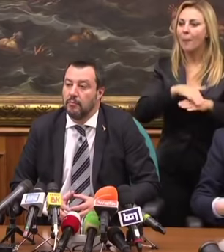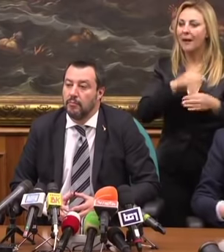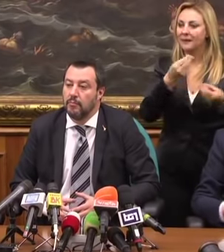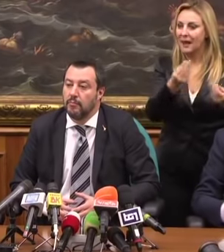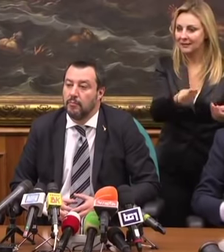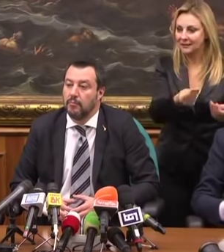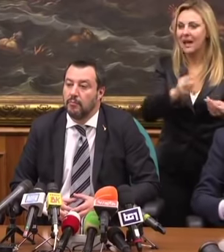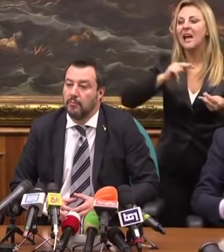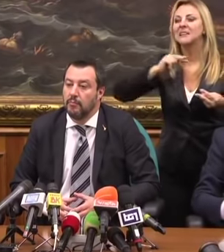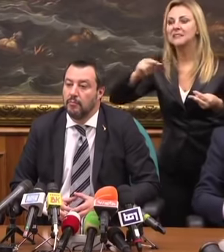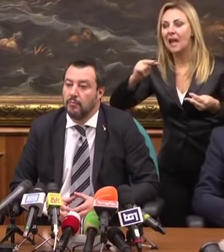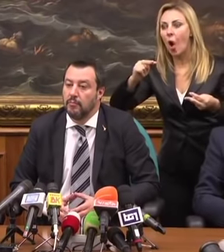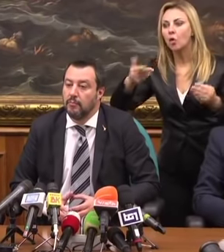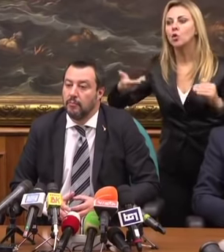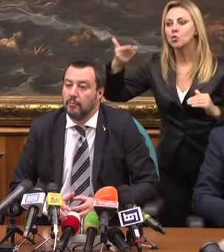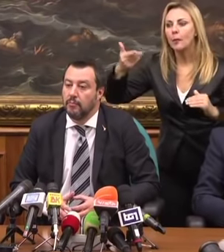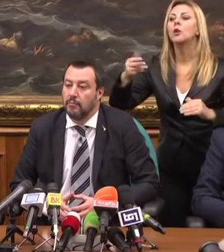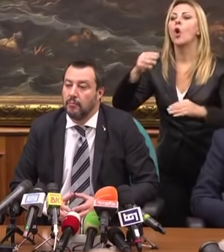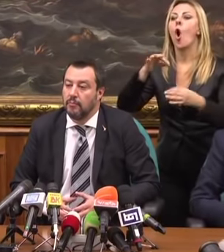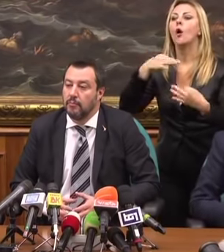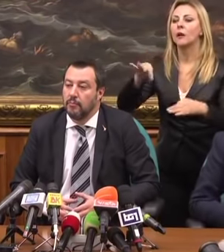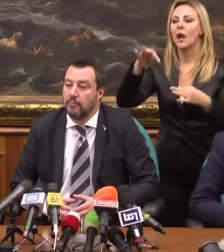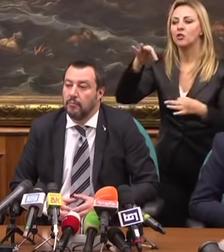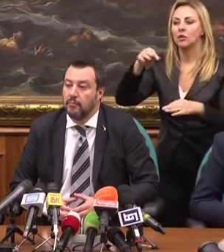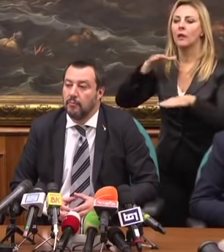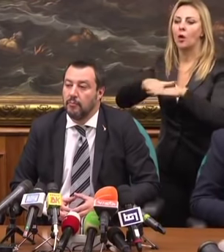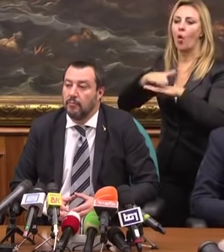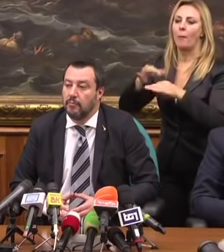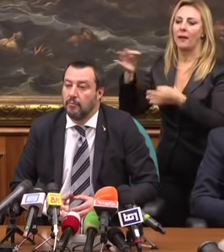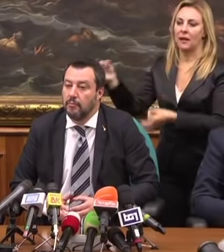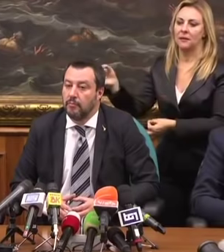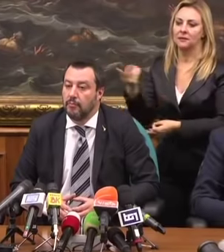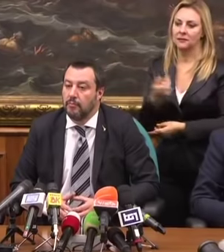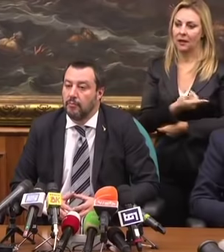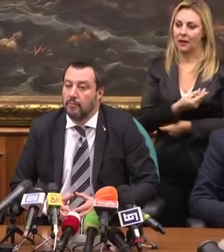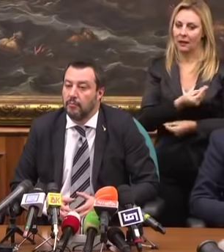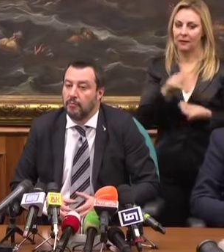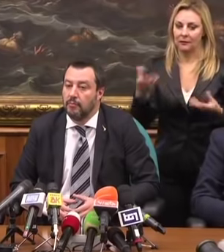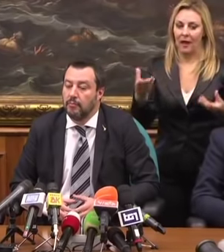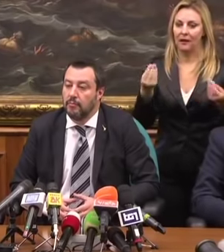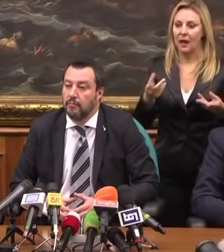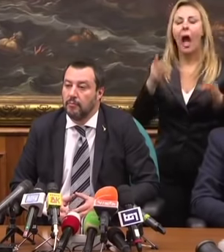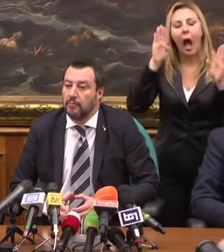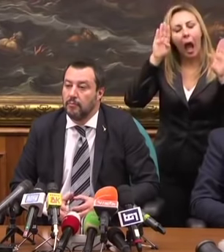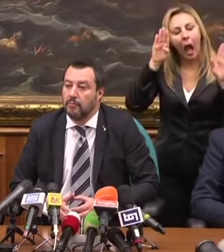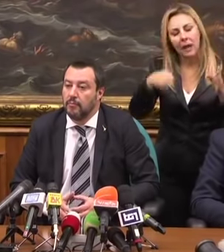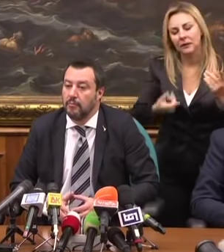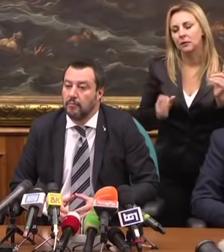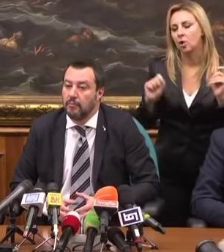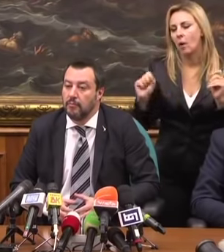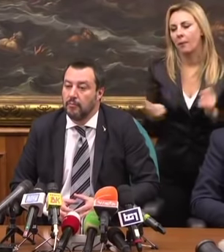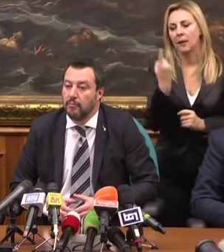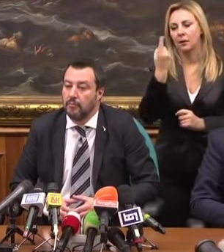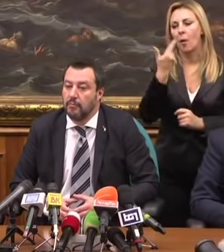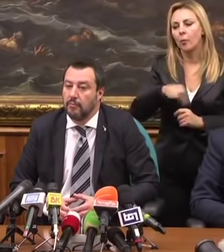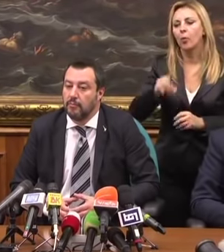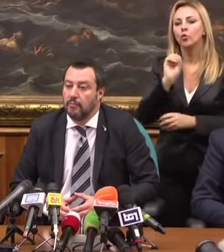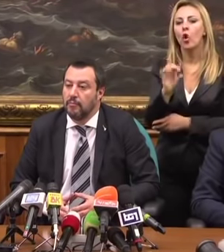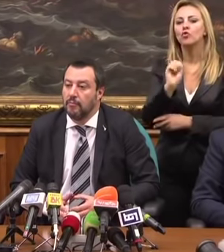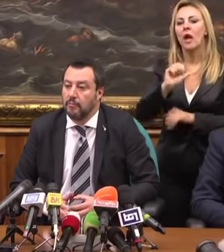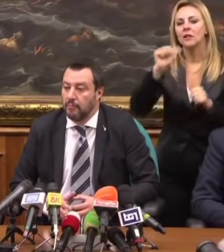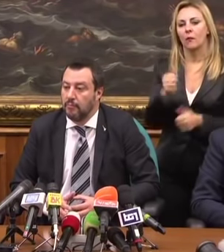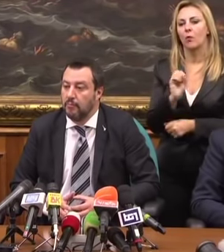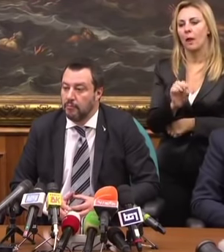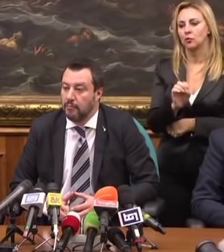termine della seconda scuola superiore. Lavoreremo veramente con un'attenzione particolare anche alla formazione dei